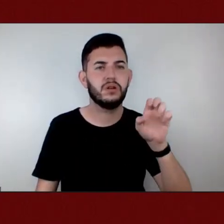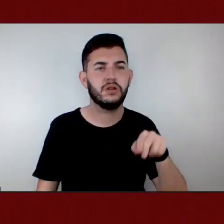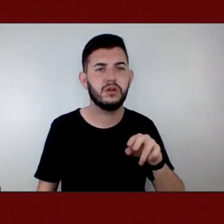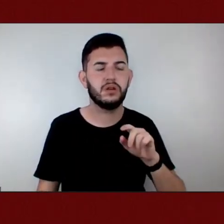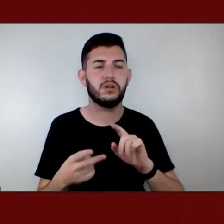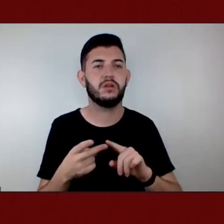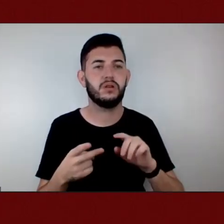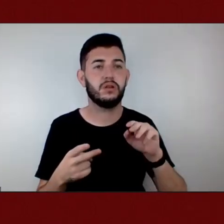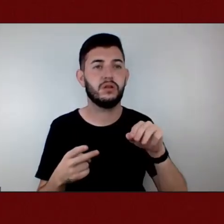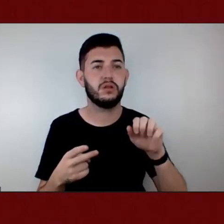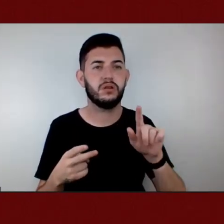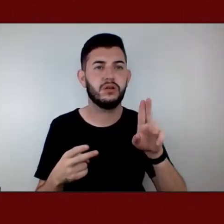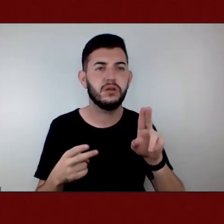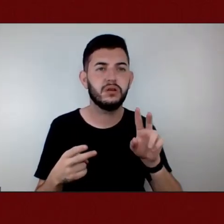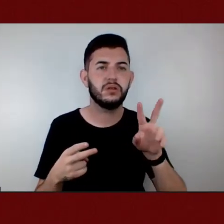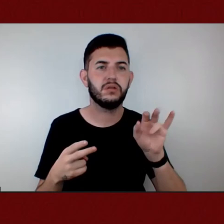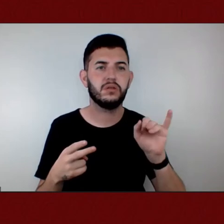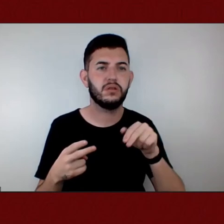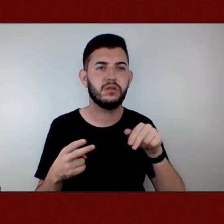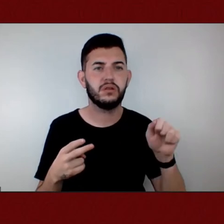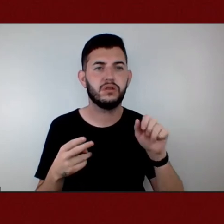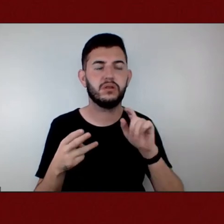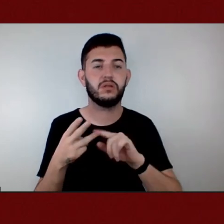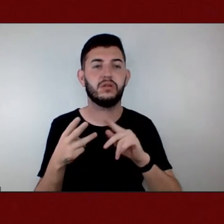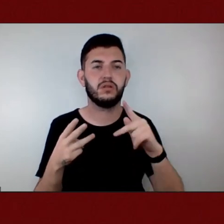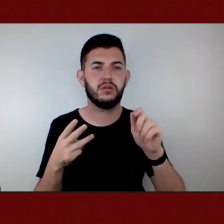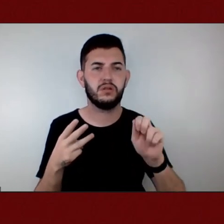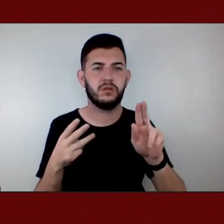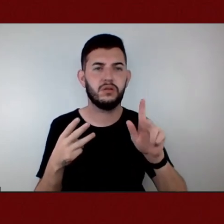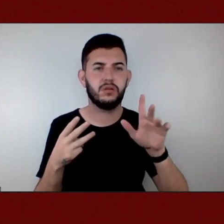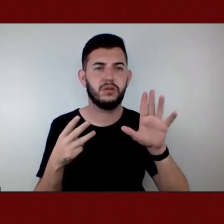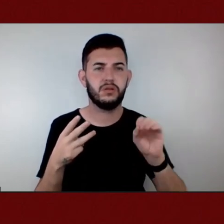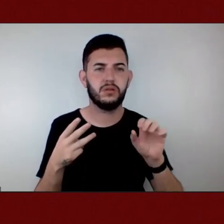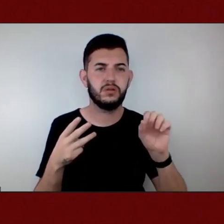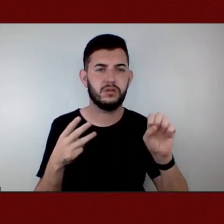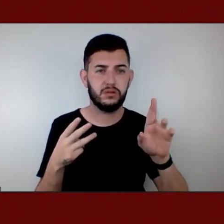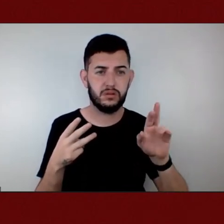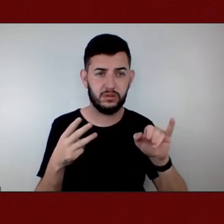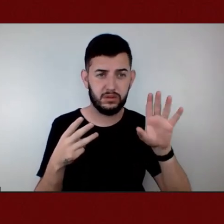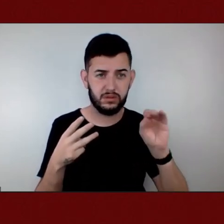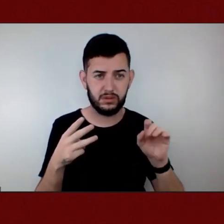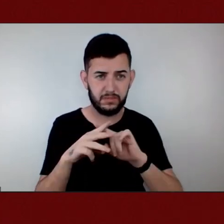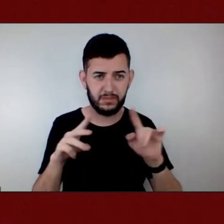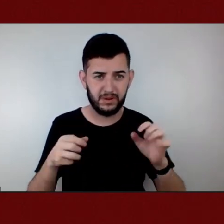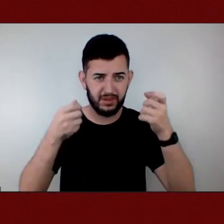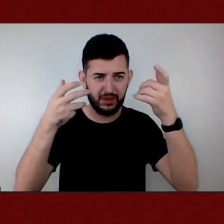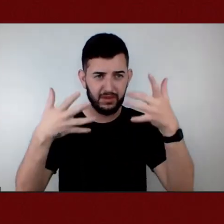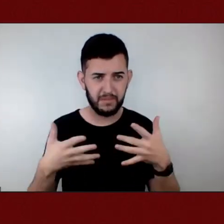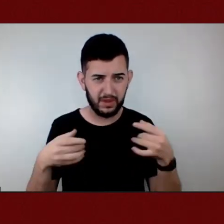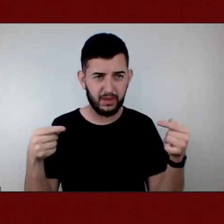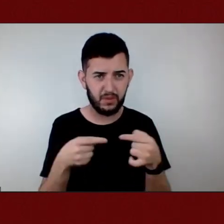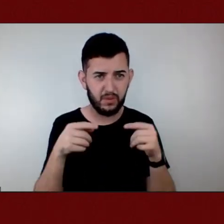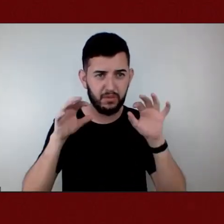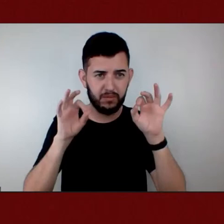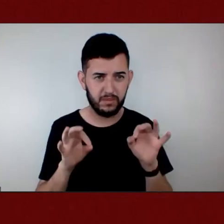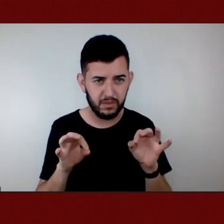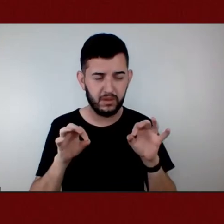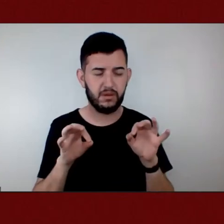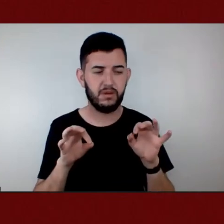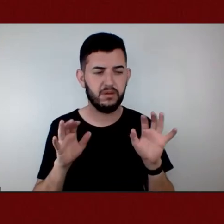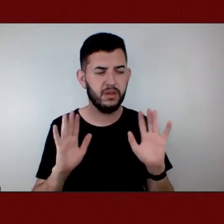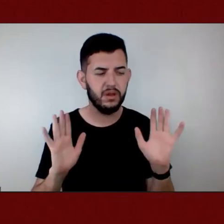Sérgio Pinheiro. Mas não é disso que se trata aqui, e sim do fato de que, em